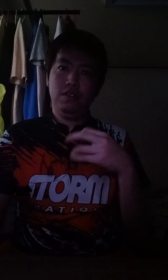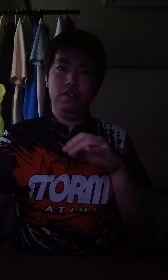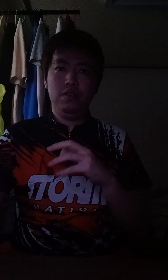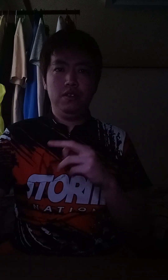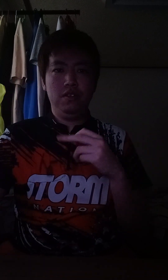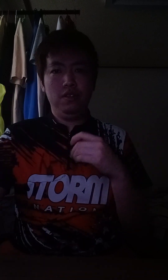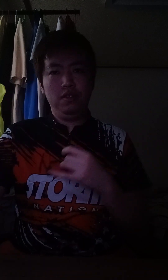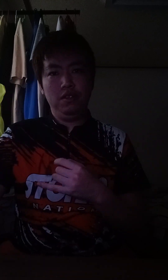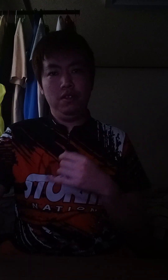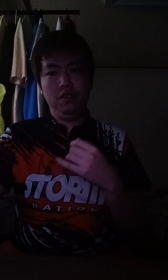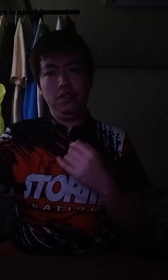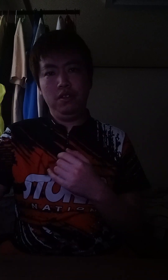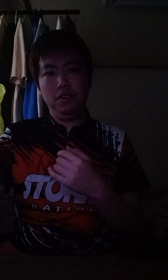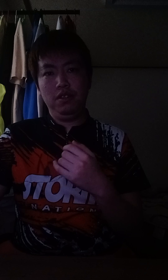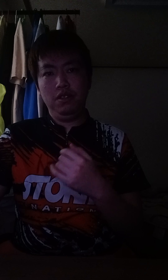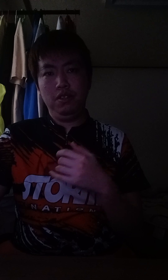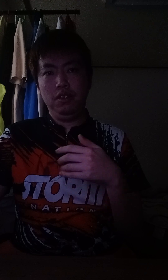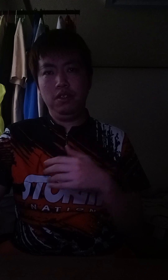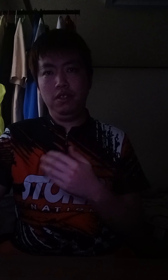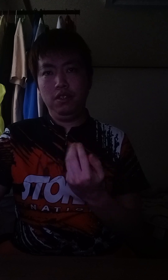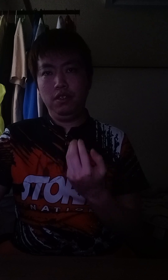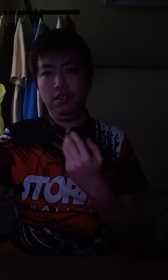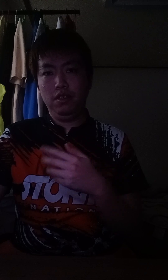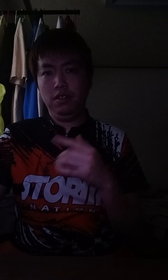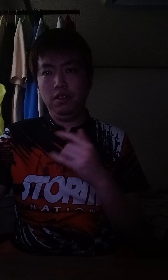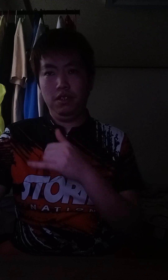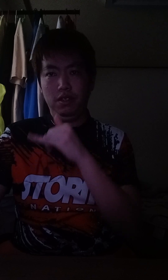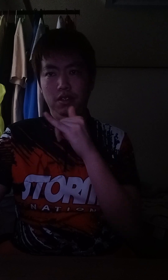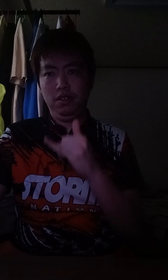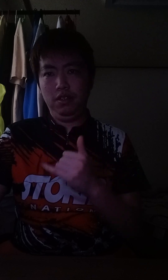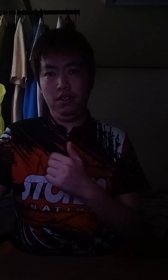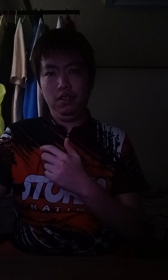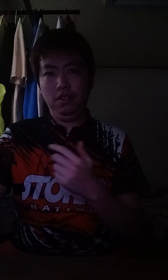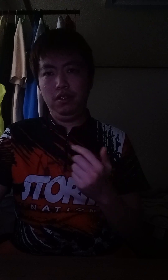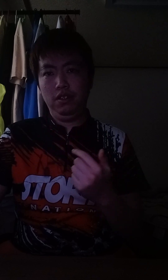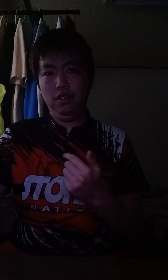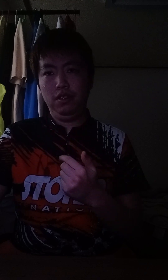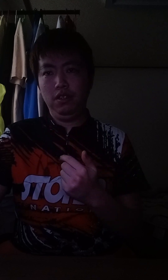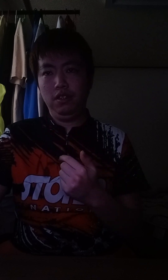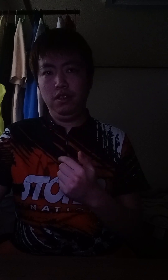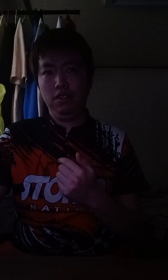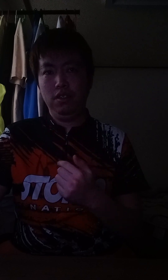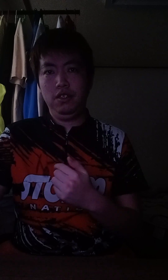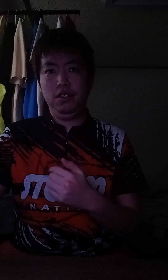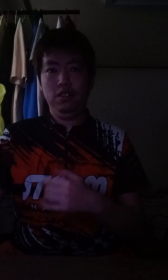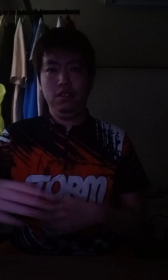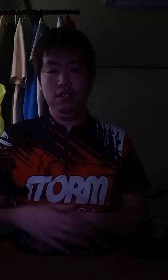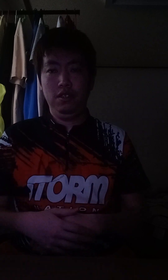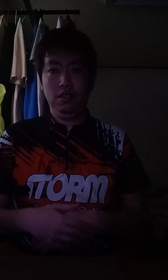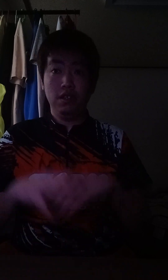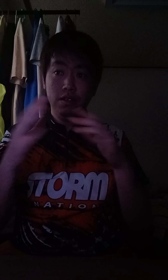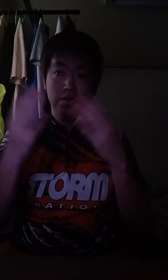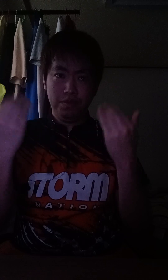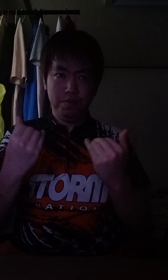잠이 안 오시는 분들은 사 먹어보세요. 참 좋습니다. 이렇게 잠을 푹 잘 수는 없어요. 영향을 많이 받고 있다고